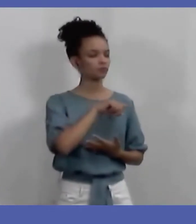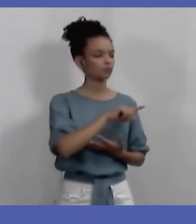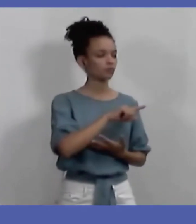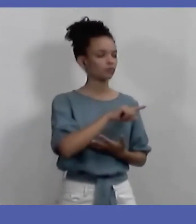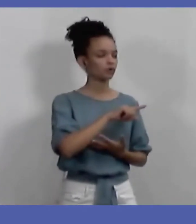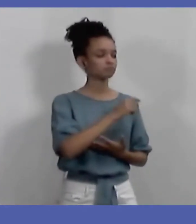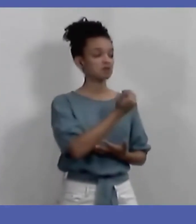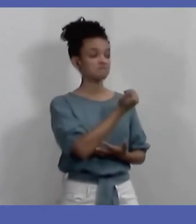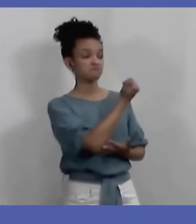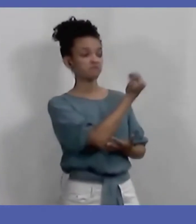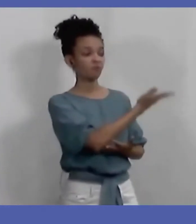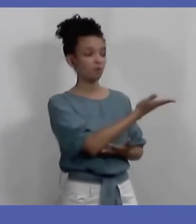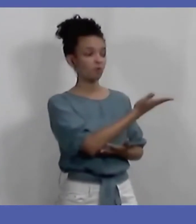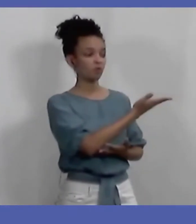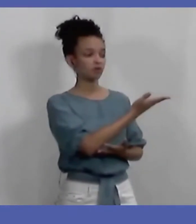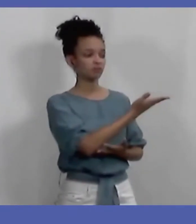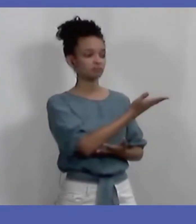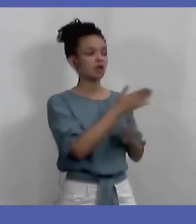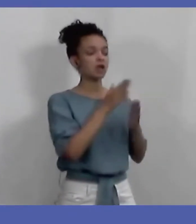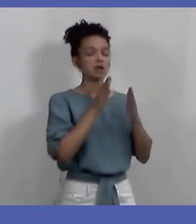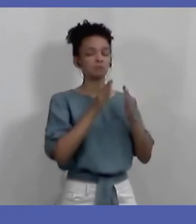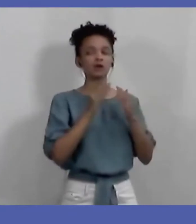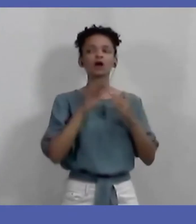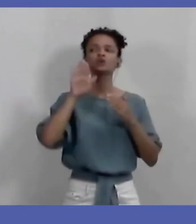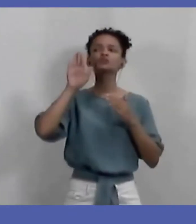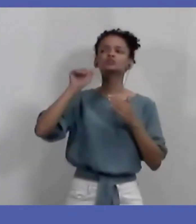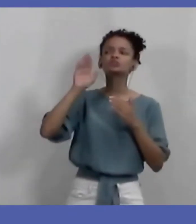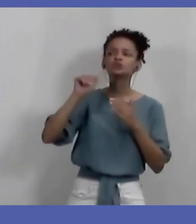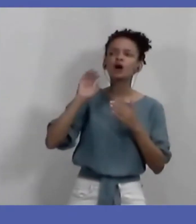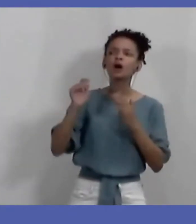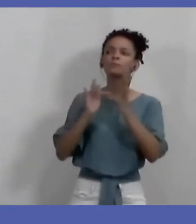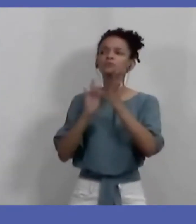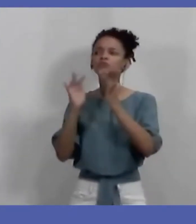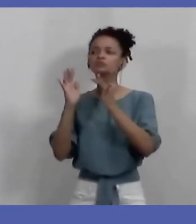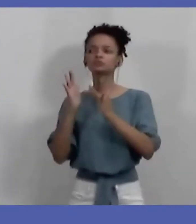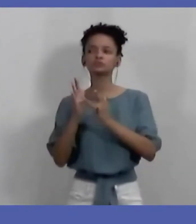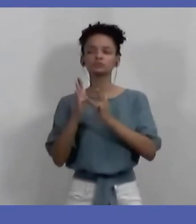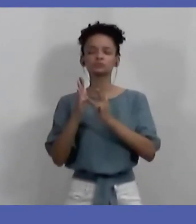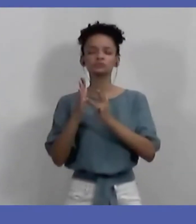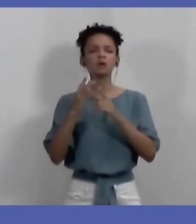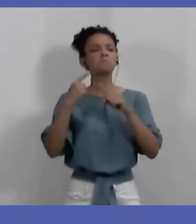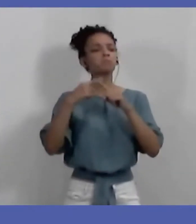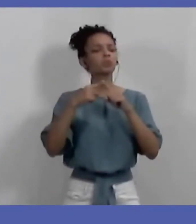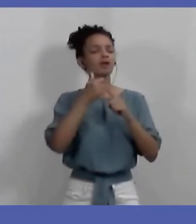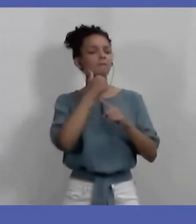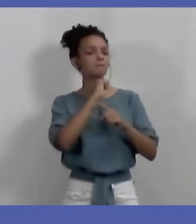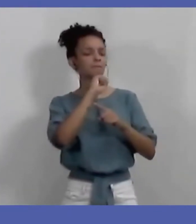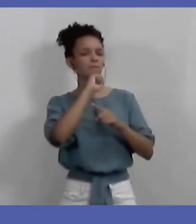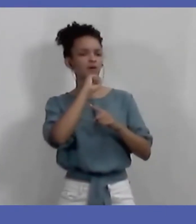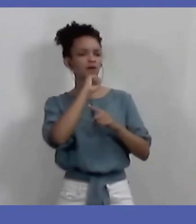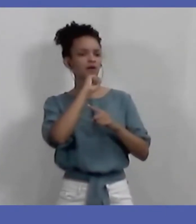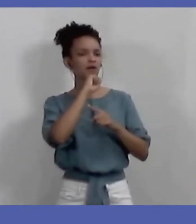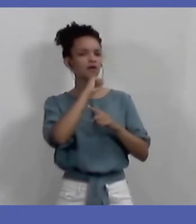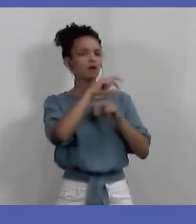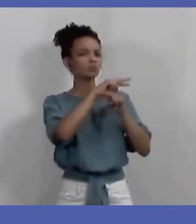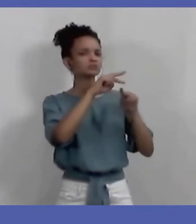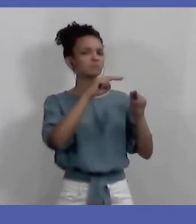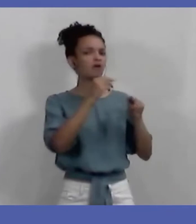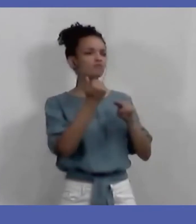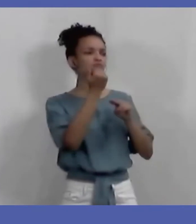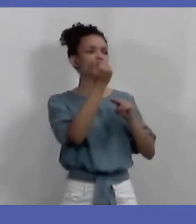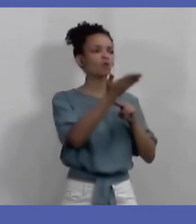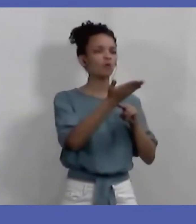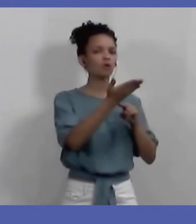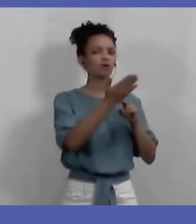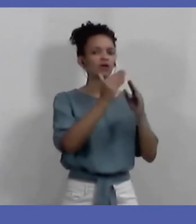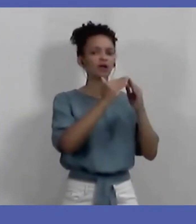Por que ficaram do lado de fora? Porque lá de dentro não cabe mais ninguém. Muita gente estava